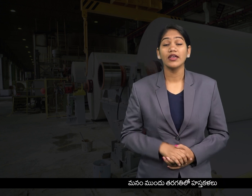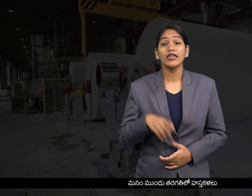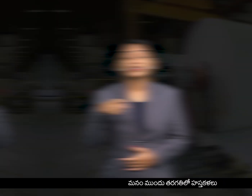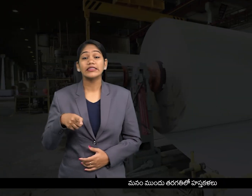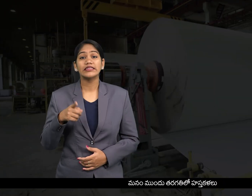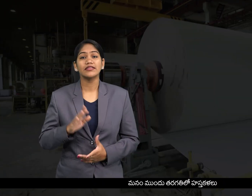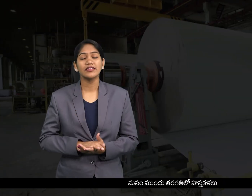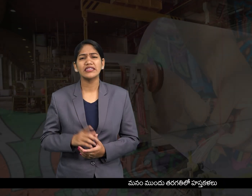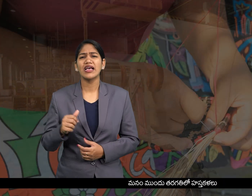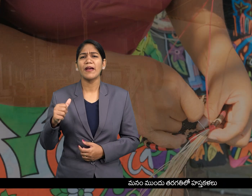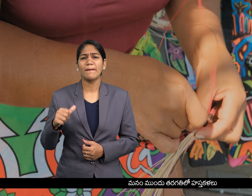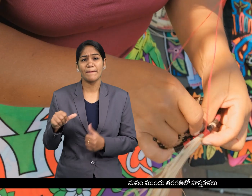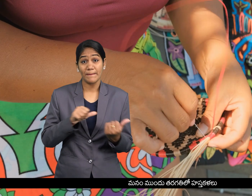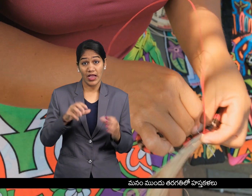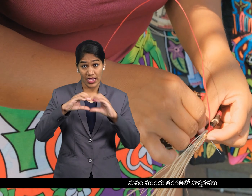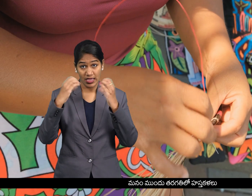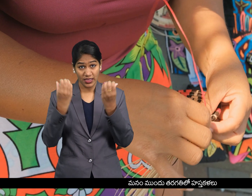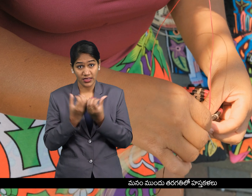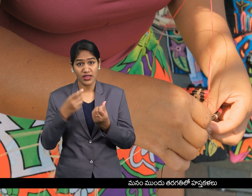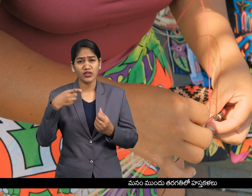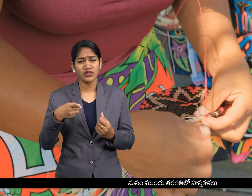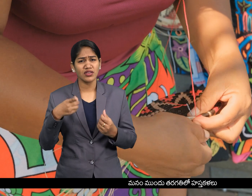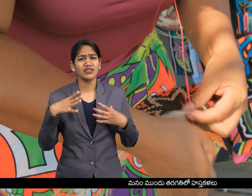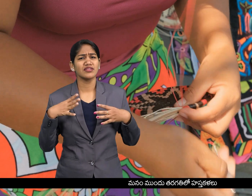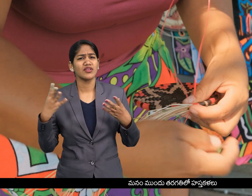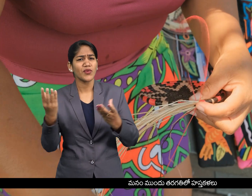మనం ముందు తరగతిలో హస్తకళలు,